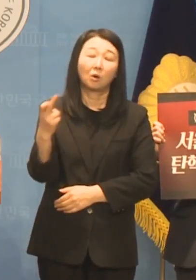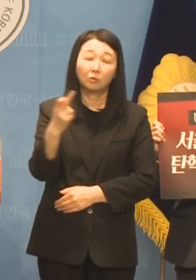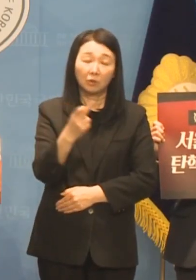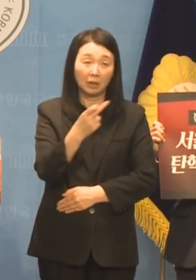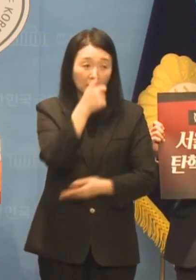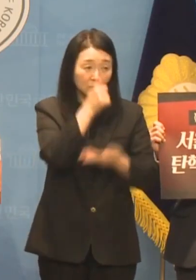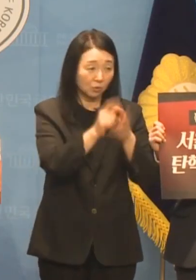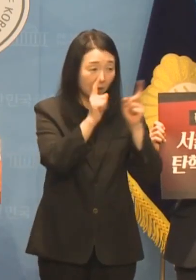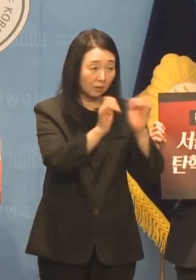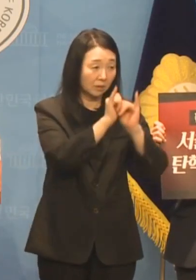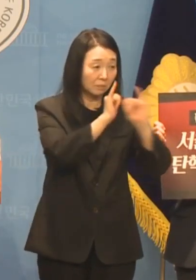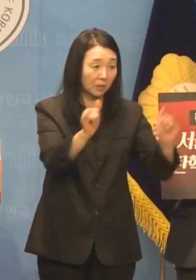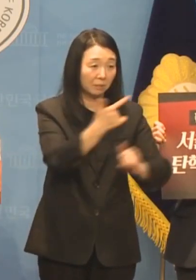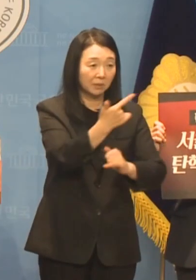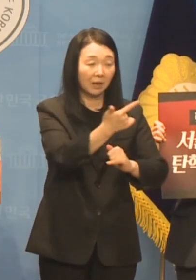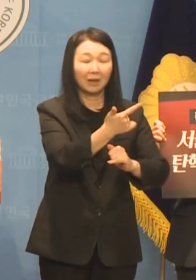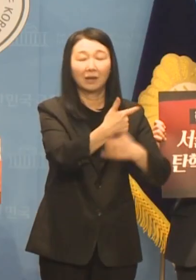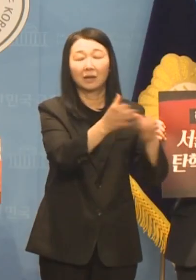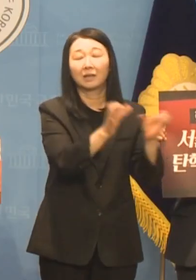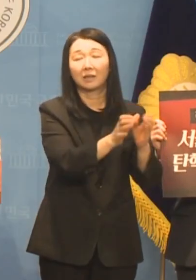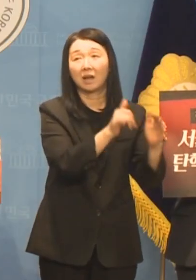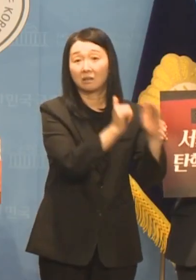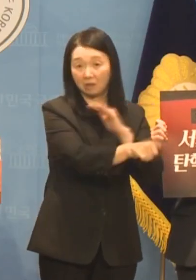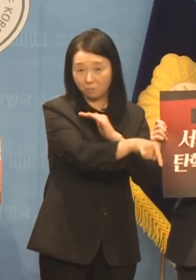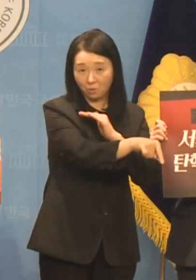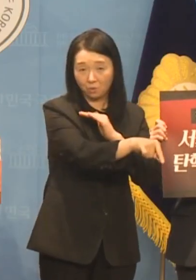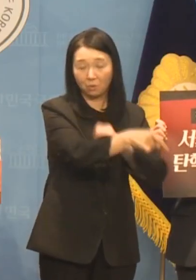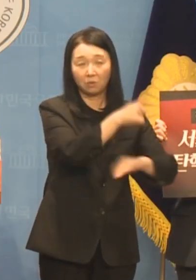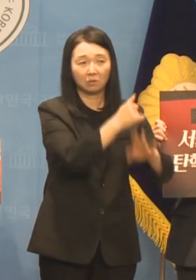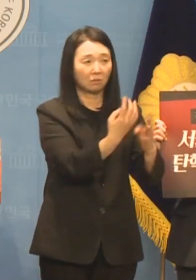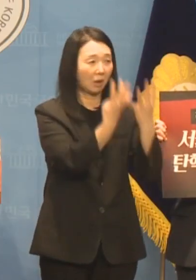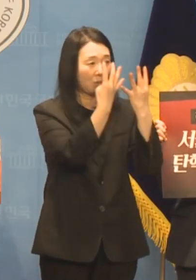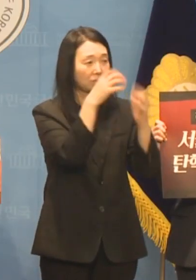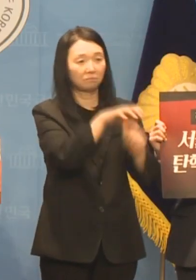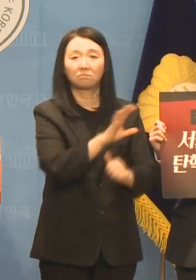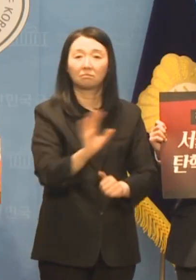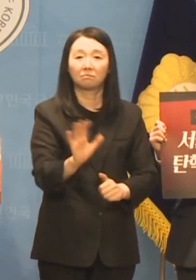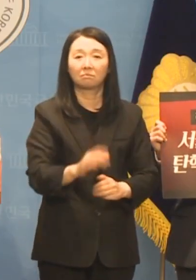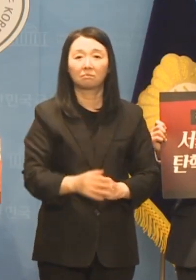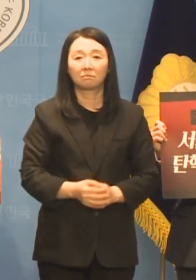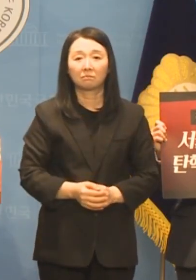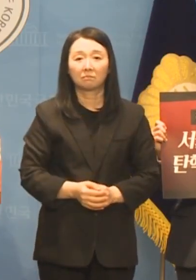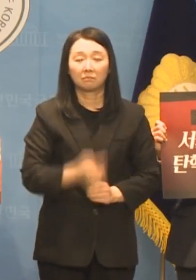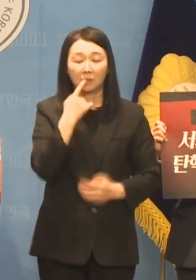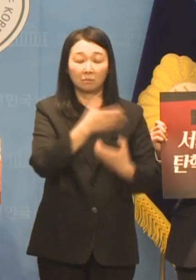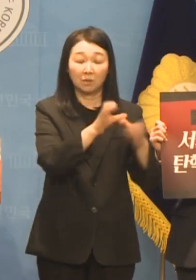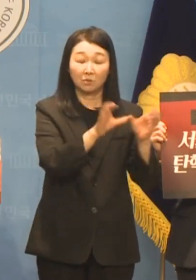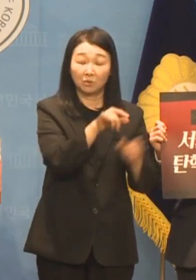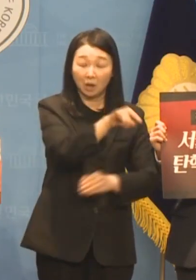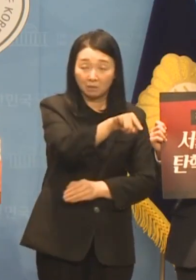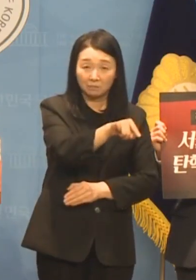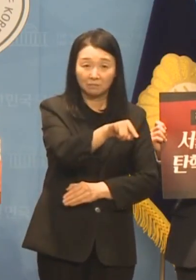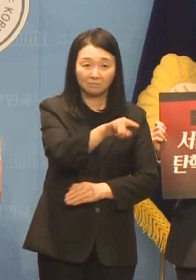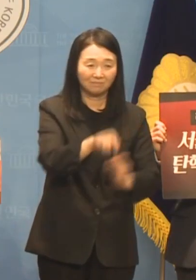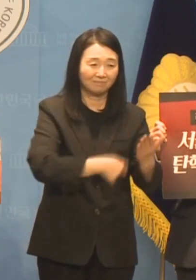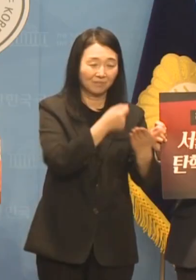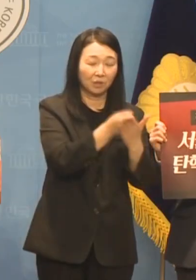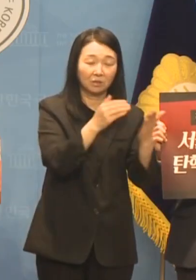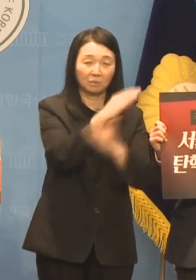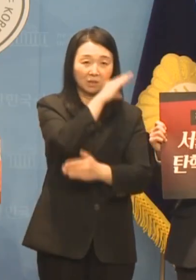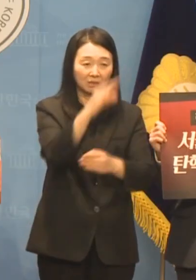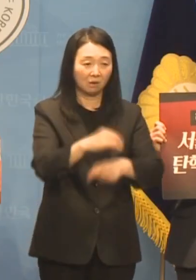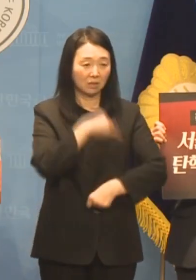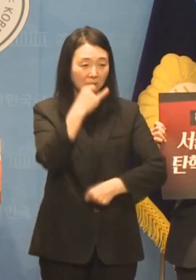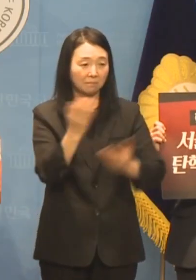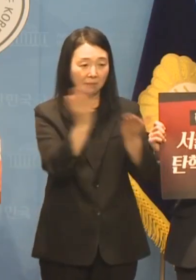피의자라도 거대 야당의 당대표라면 절대로 감옥에 가지 않습니다. 민주당이 자의적으로 설정한 정의에